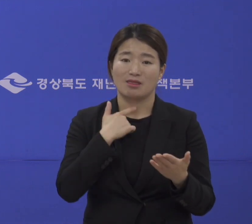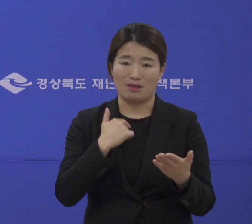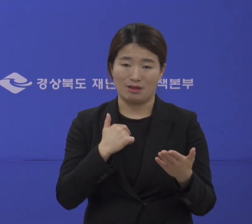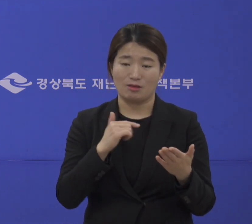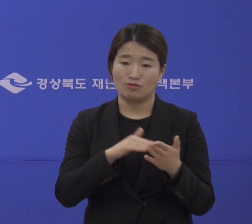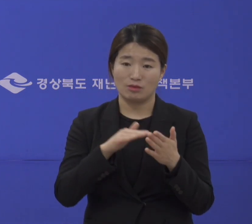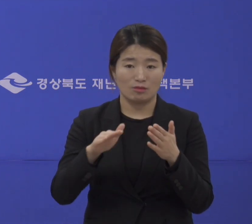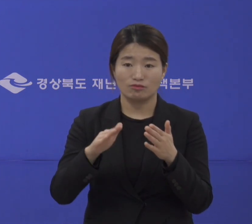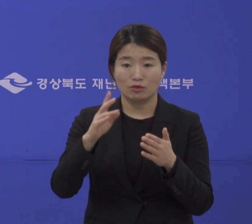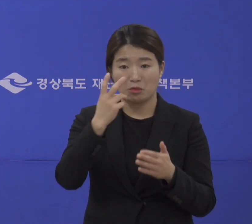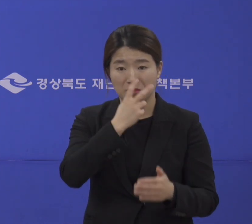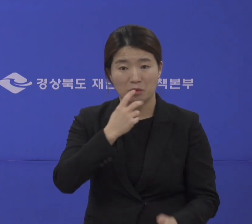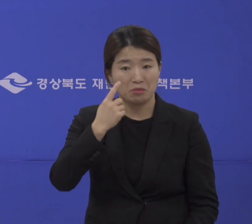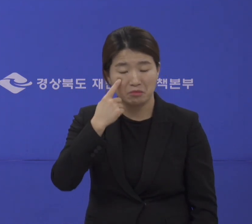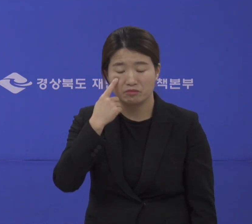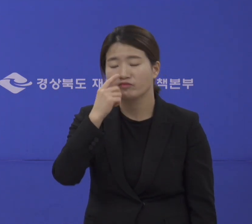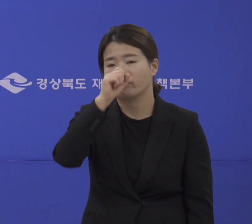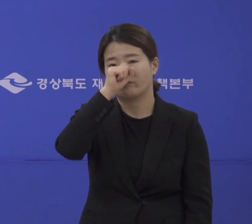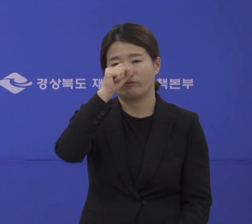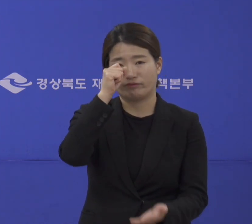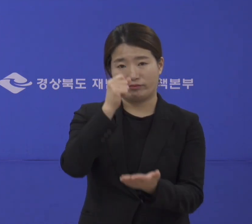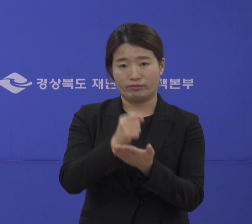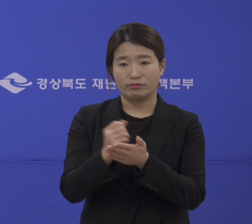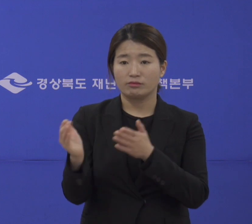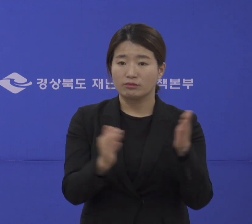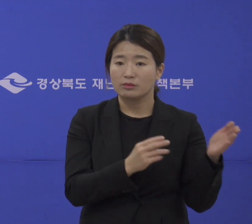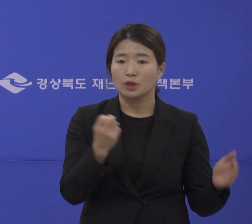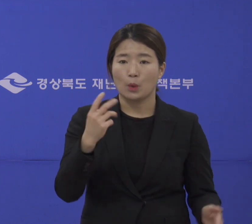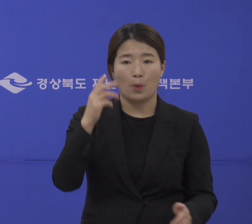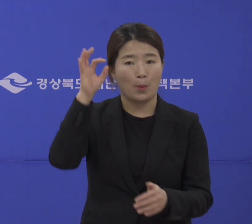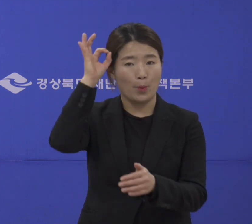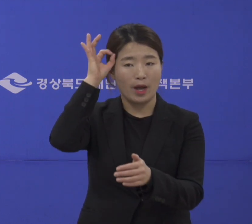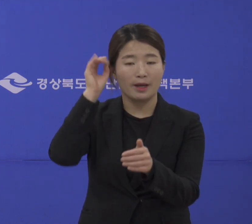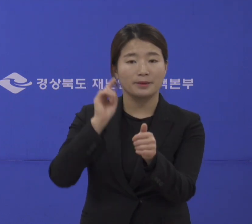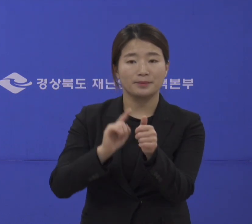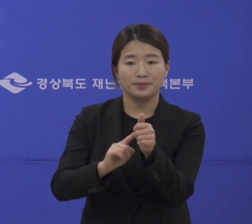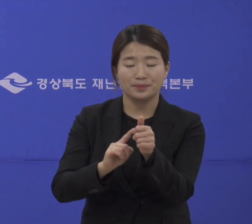이분도 음성입니다. 또 포항에 한 분은